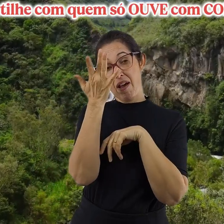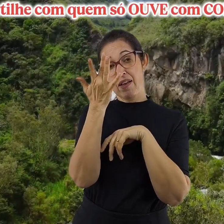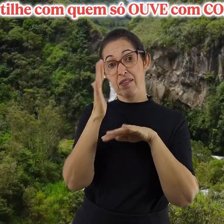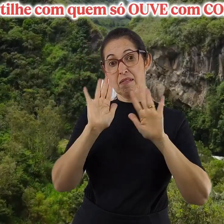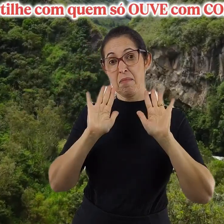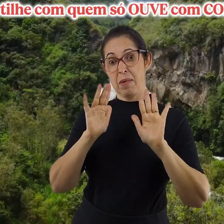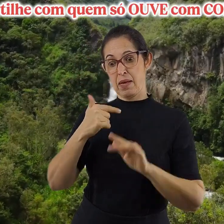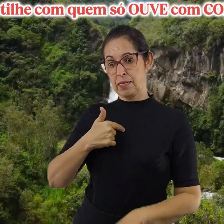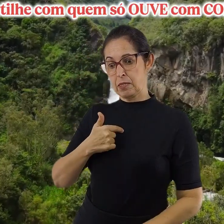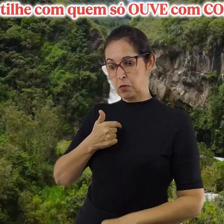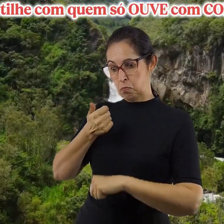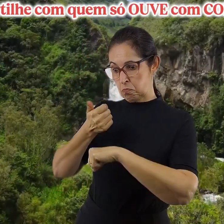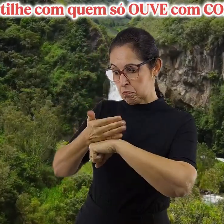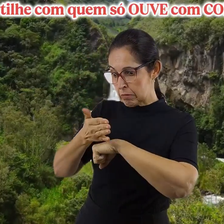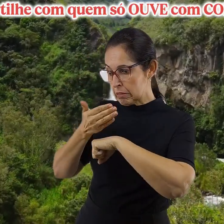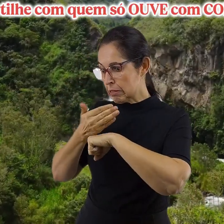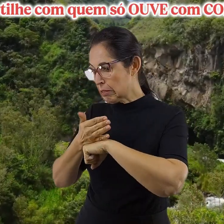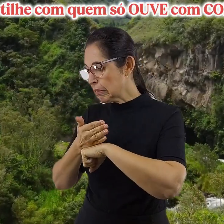testemunhar.